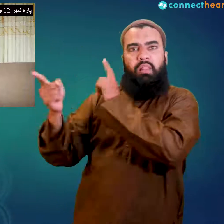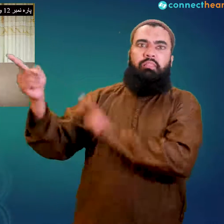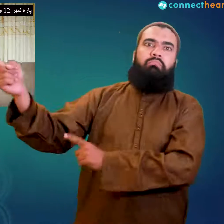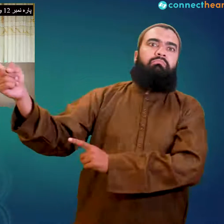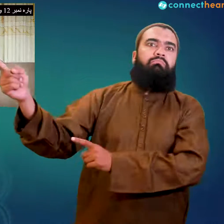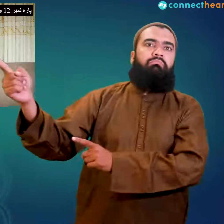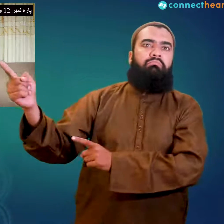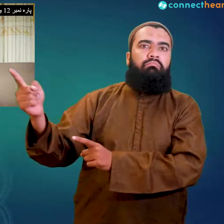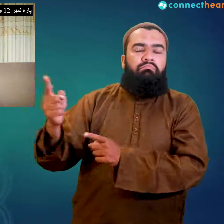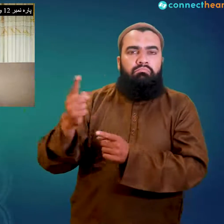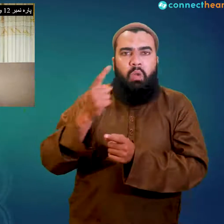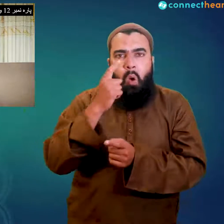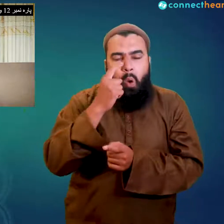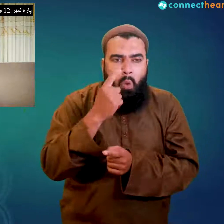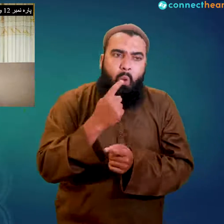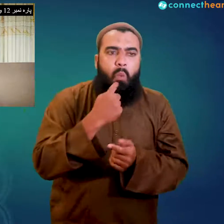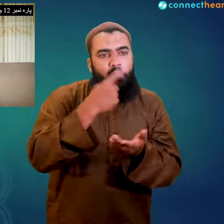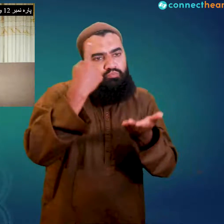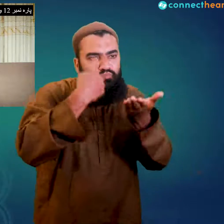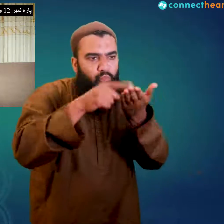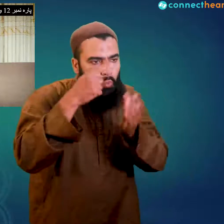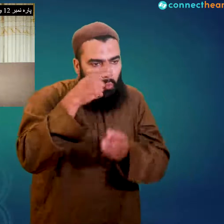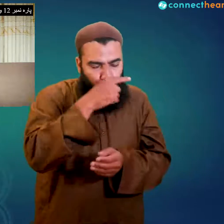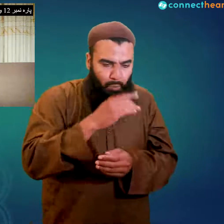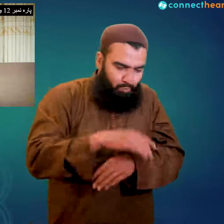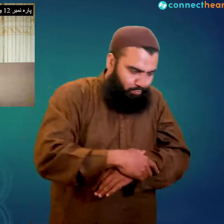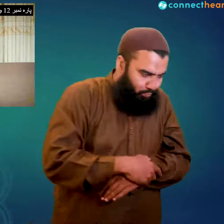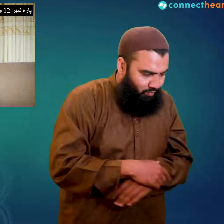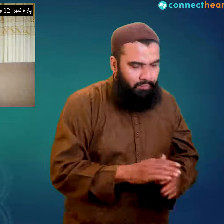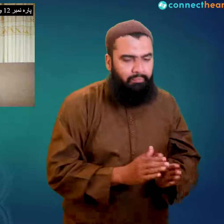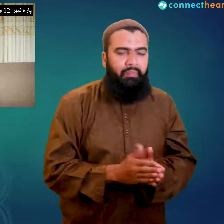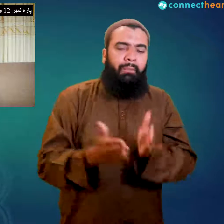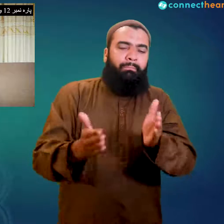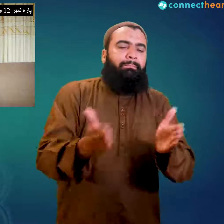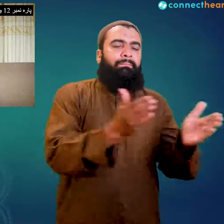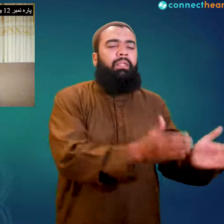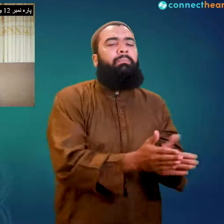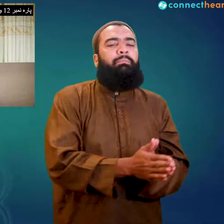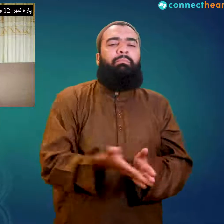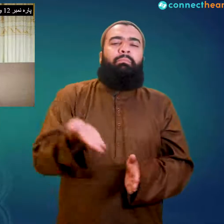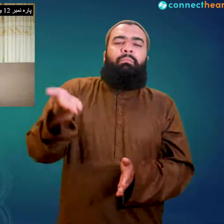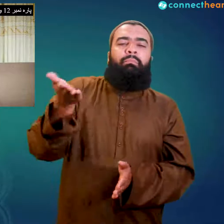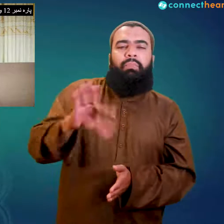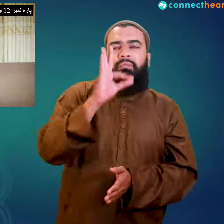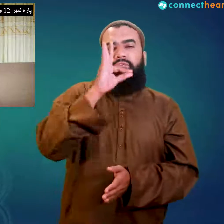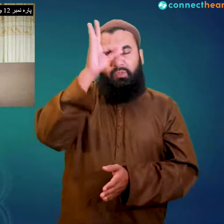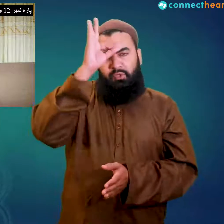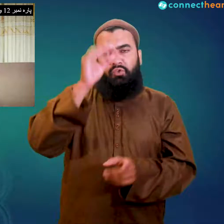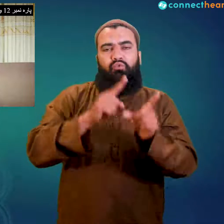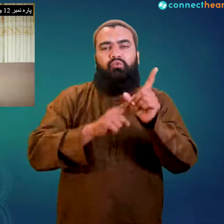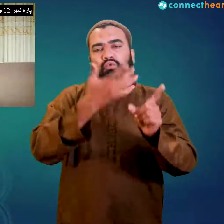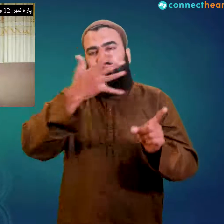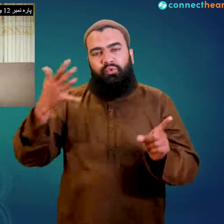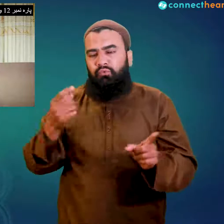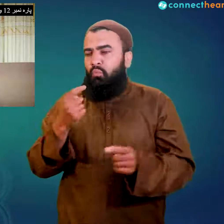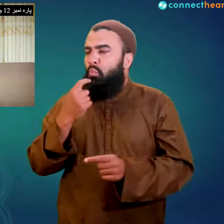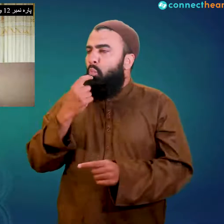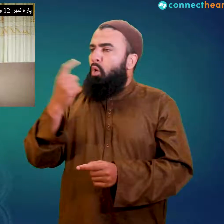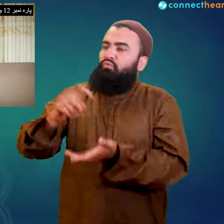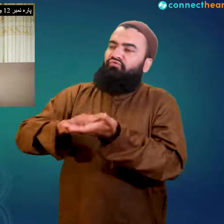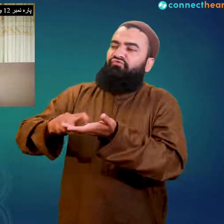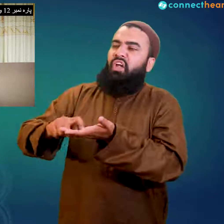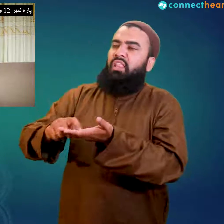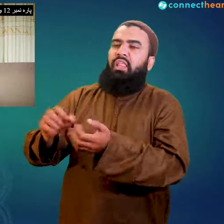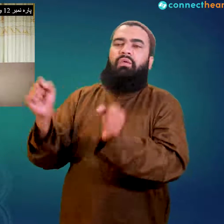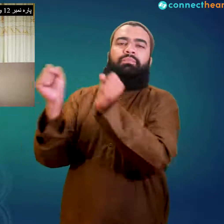قید میں ہوں۔ تو وہ شخص چلا گیا، وہ قیدی رہا ہو کر چلا گیا، اور وہ بادشاہ کا خاص خدمتگار تھا، وہ دوبارہ اپنی